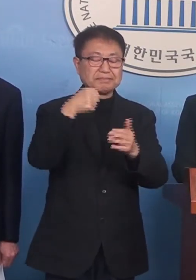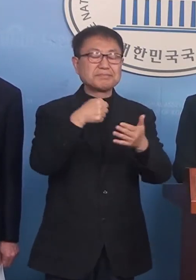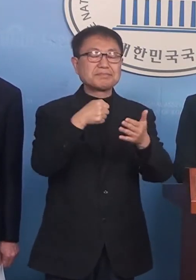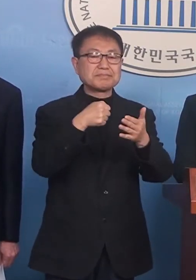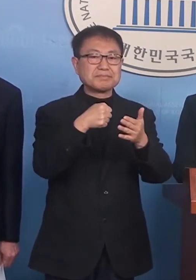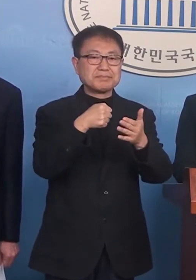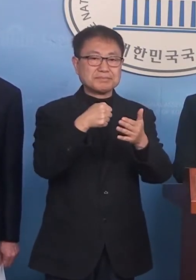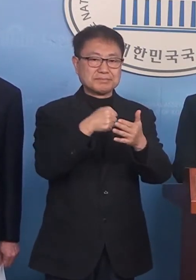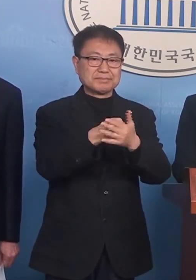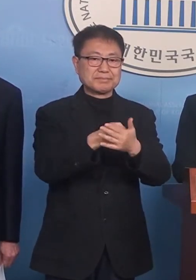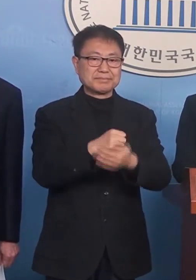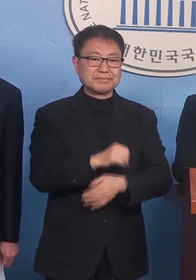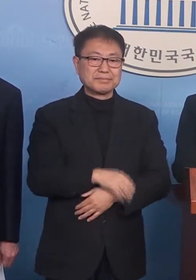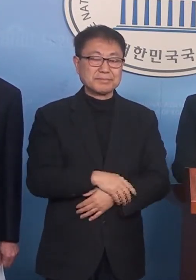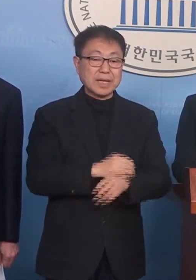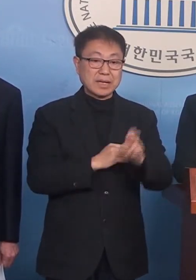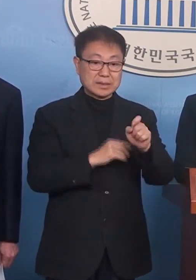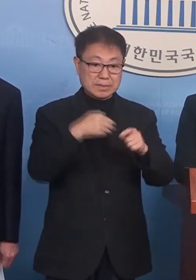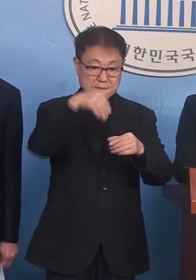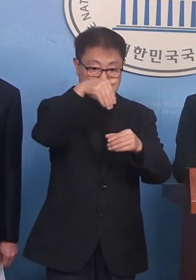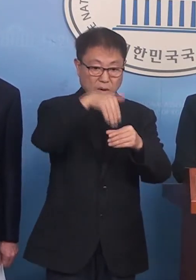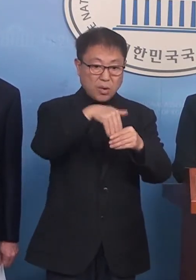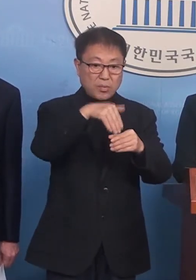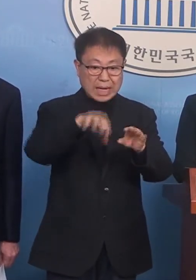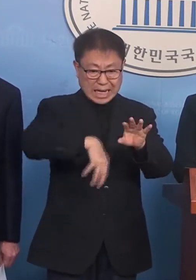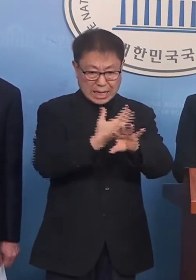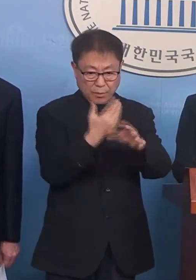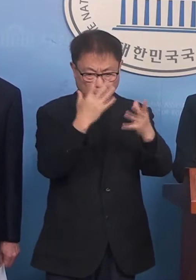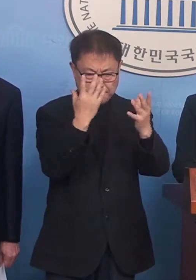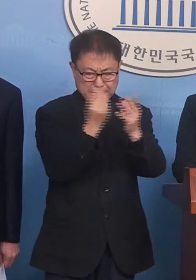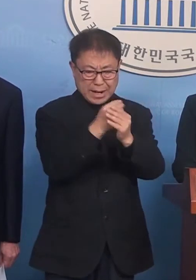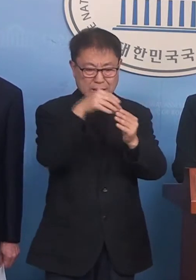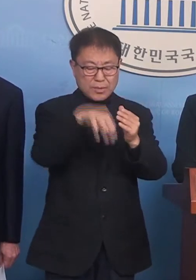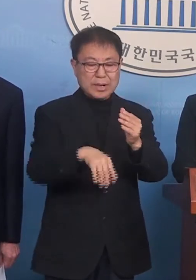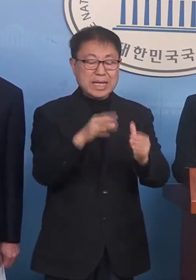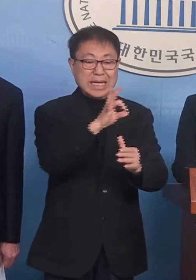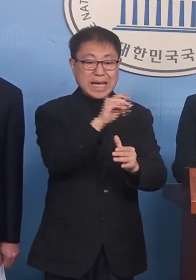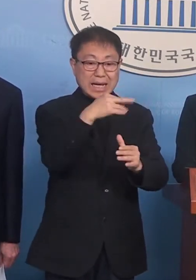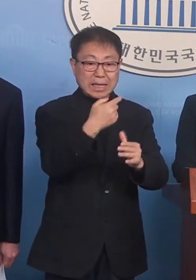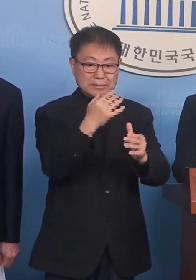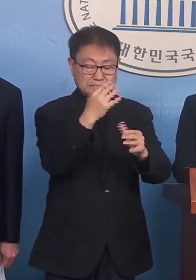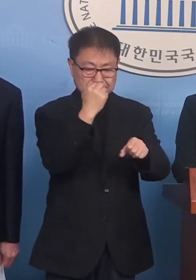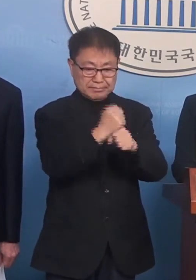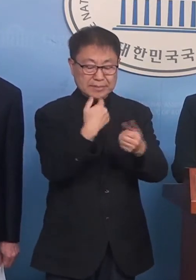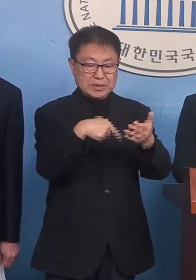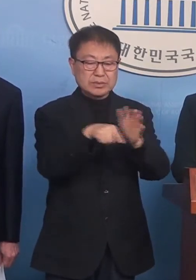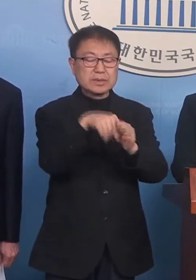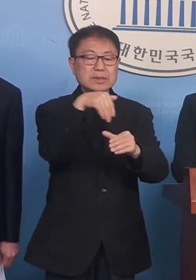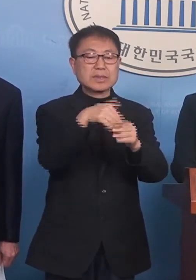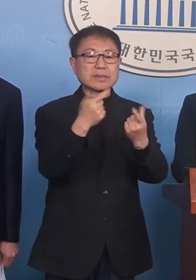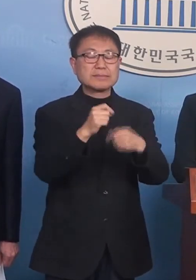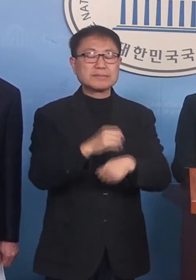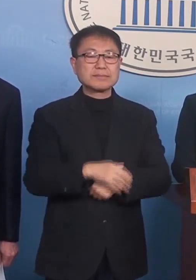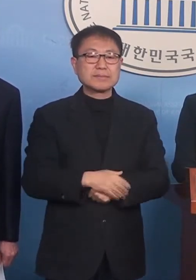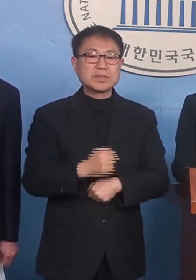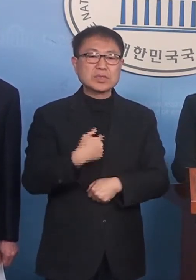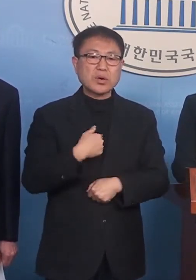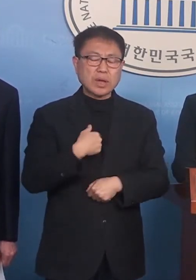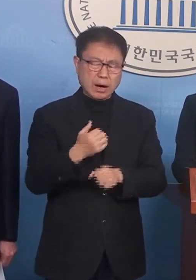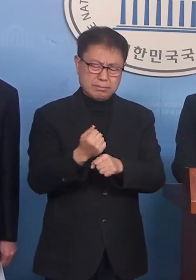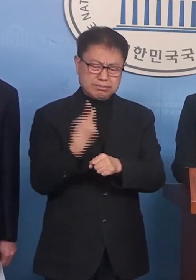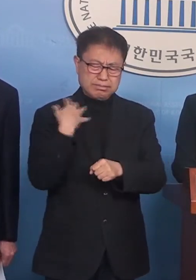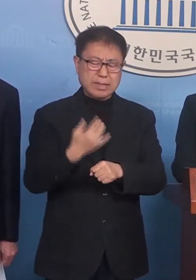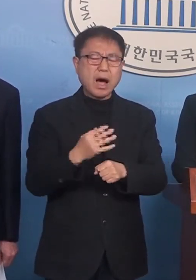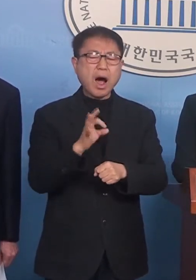결심했습니다. 21대 총선은 개혁을 완수할 제1야당을 만드는 선거입니다. 저는 수십